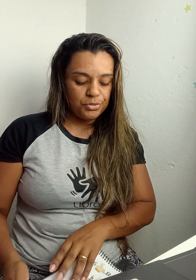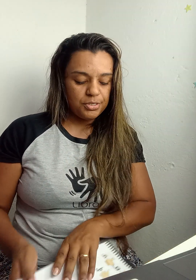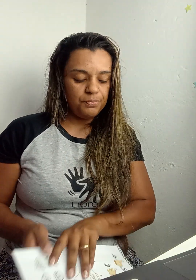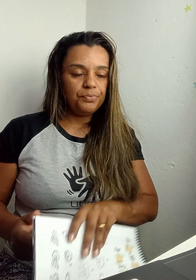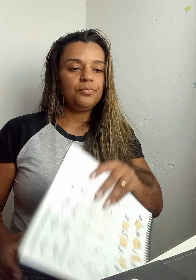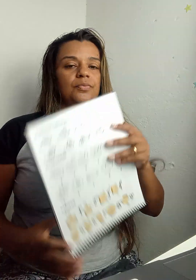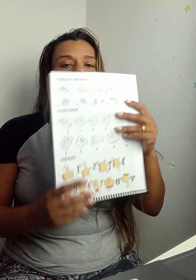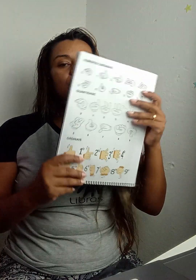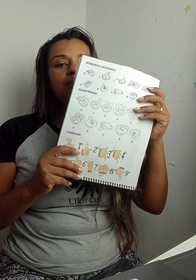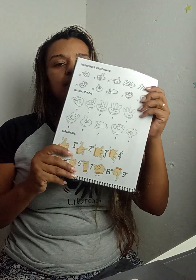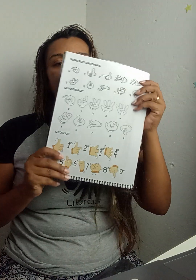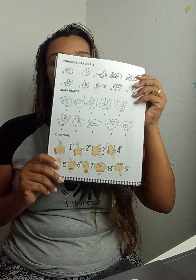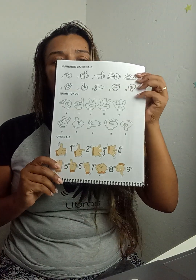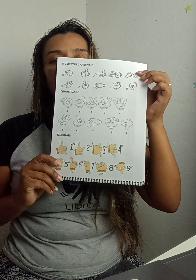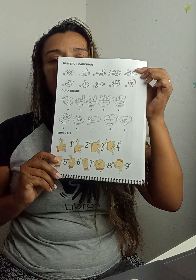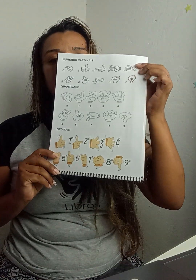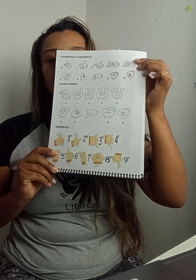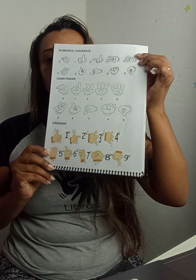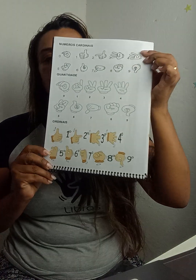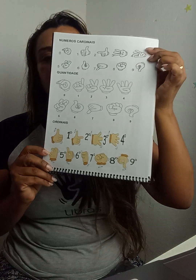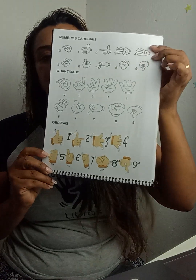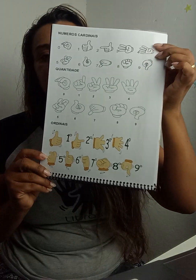temos? Olha eles aqui, ó, que bonitinho, ó.